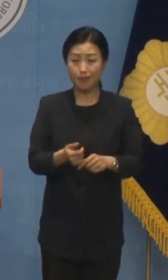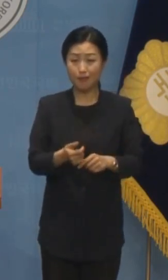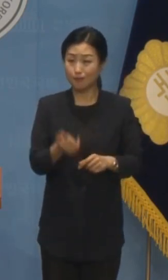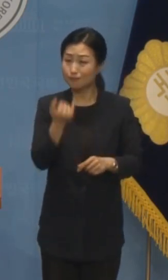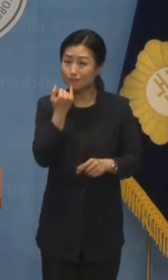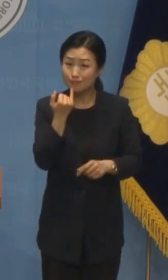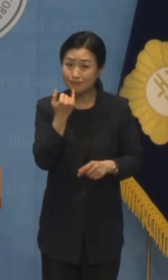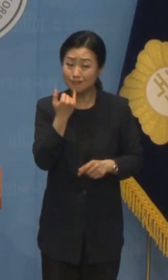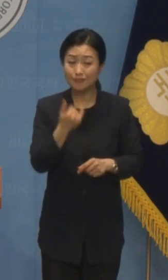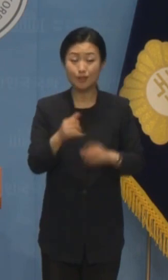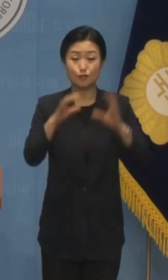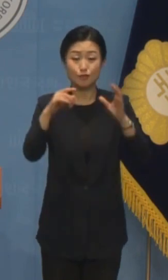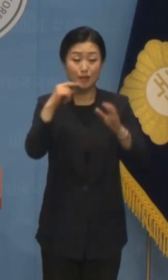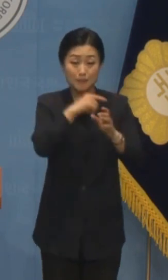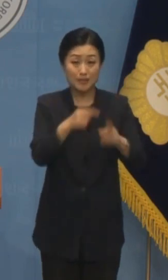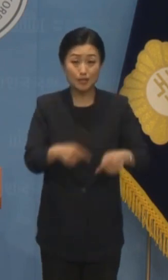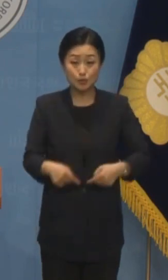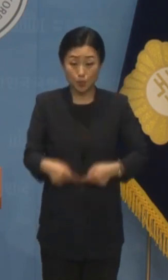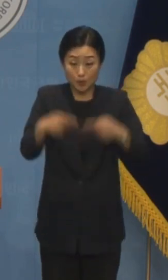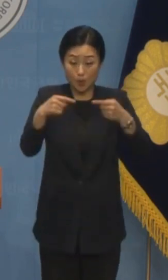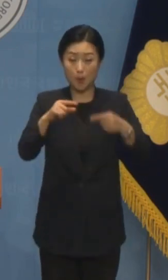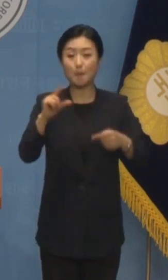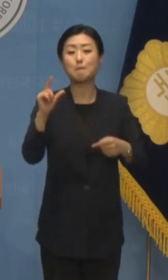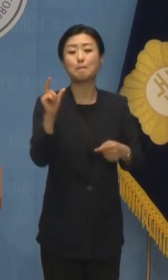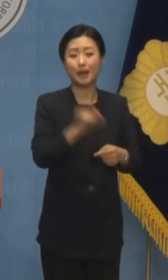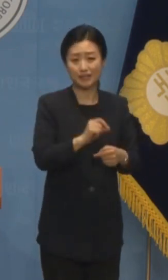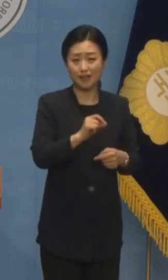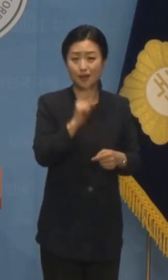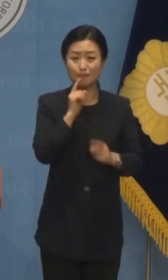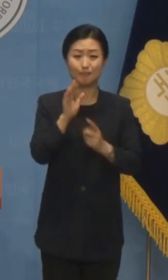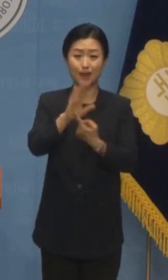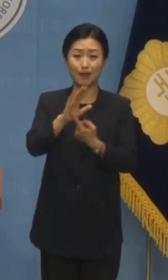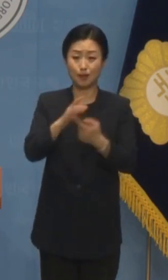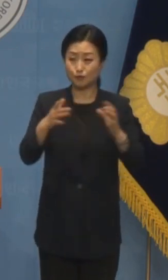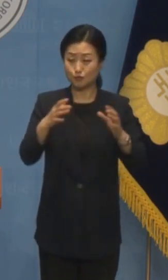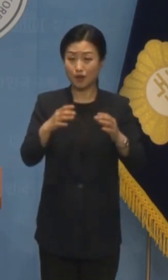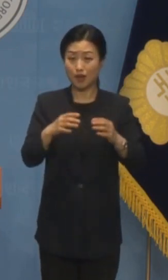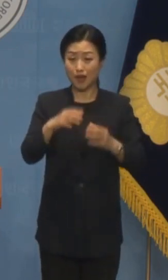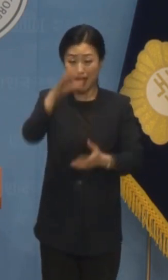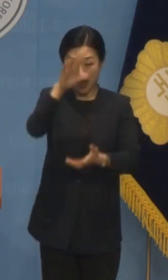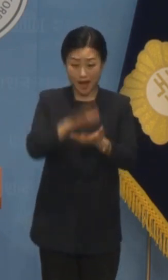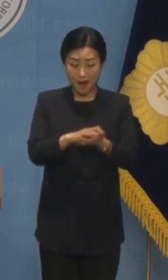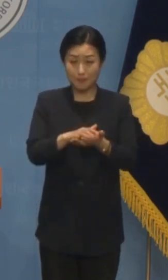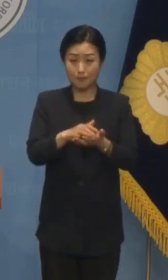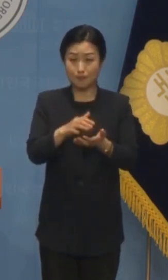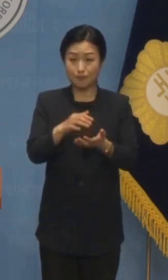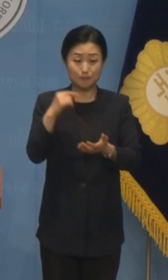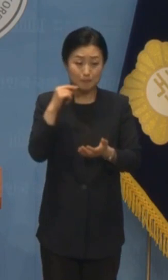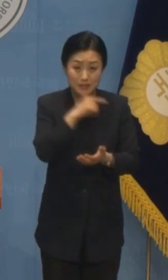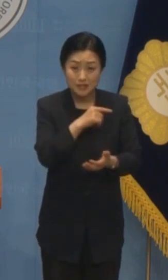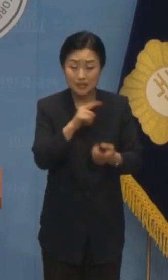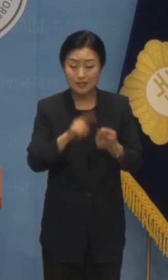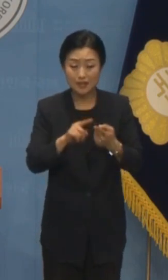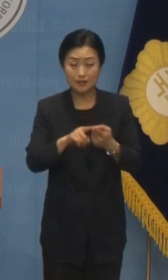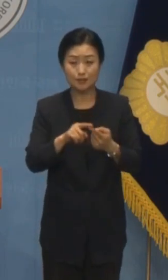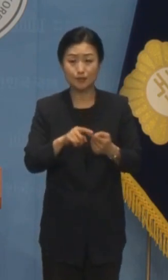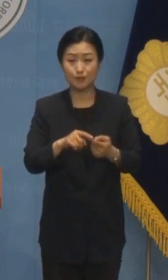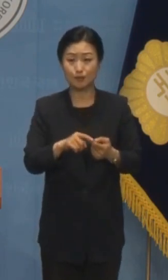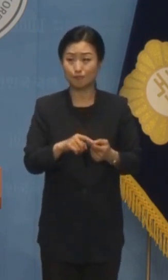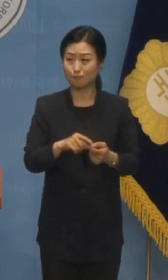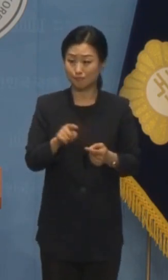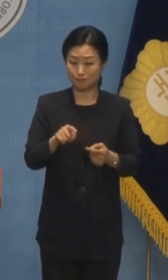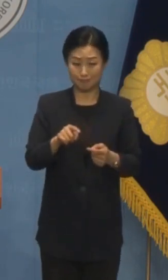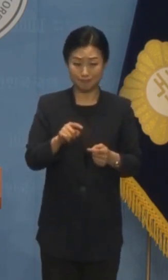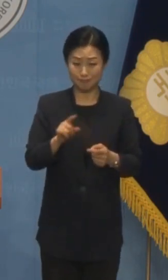있습니다. 국가부채의 증가 속도가 너무 빠르다. 국가부채의 총량은 전혀 중요하지 않다는 점을 먼저 상기해야